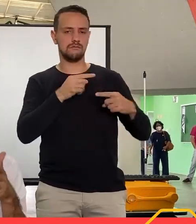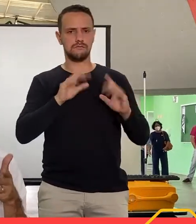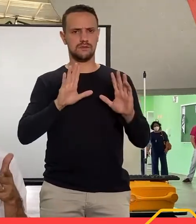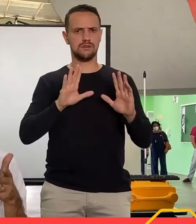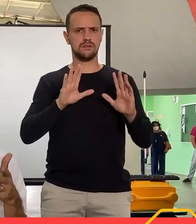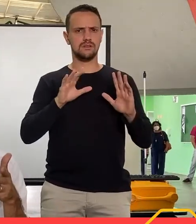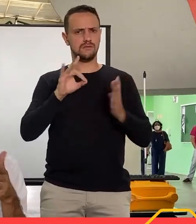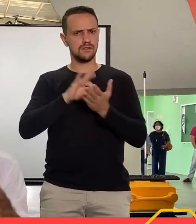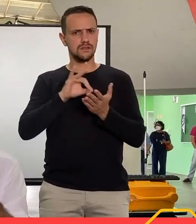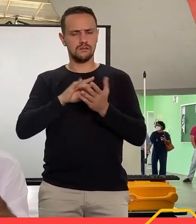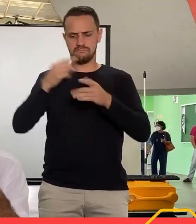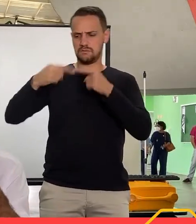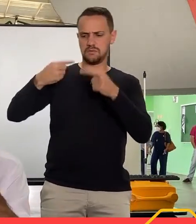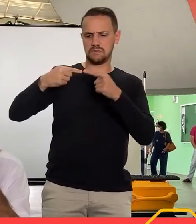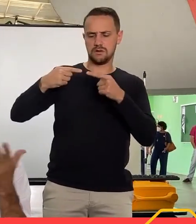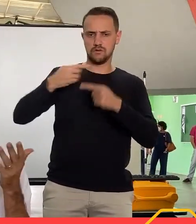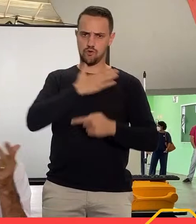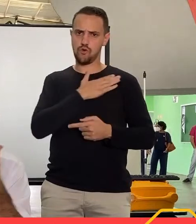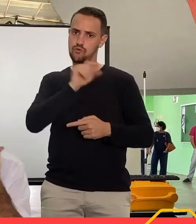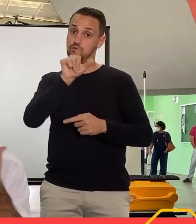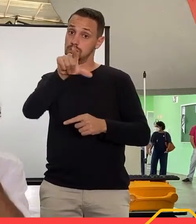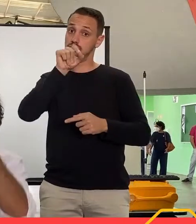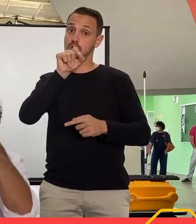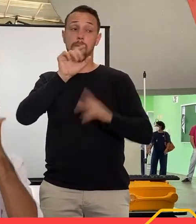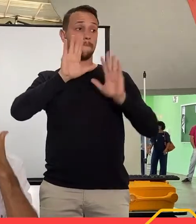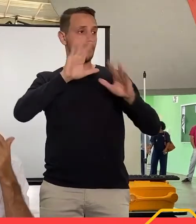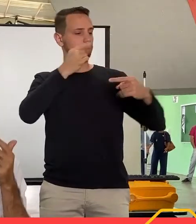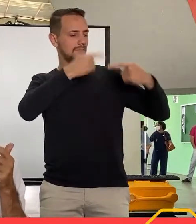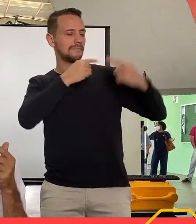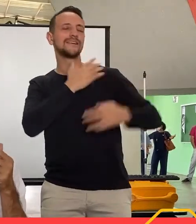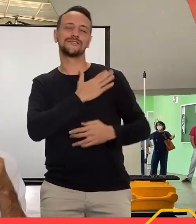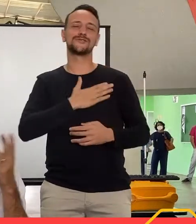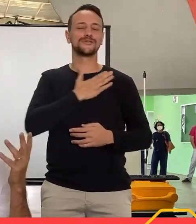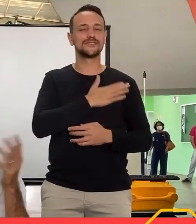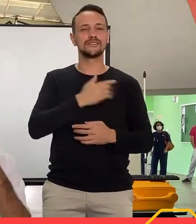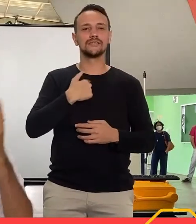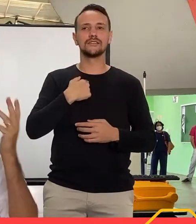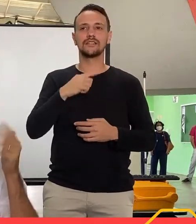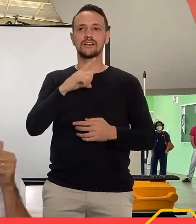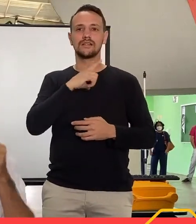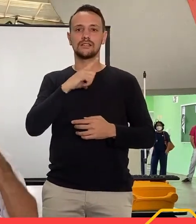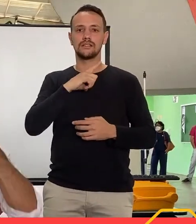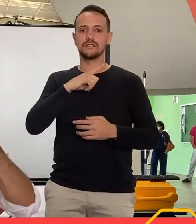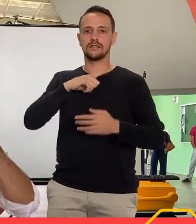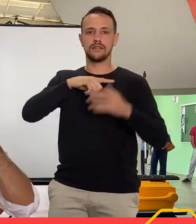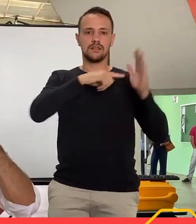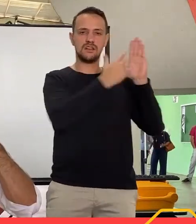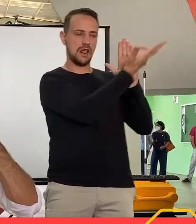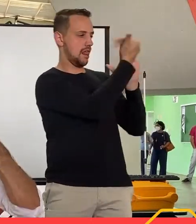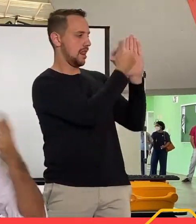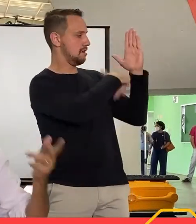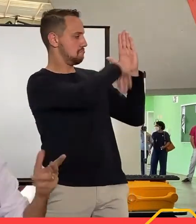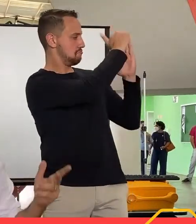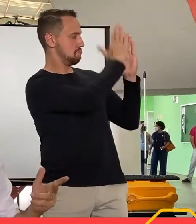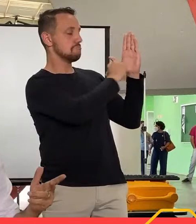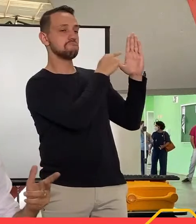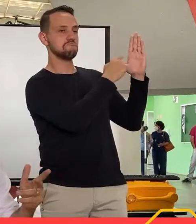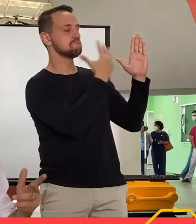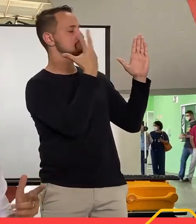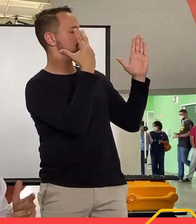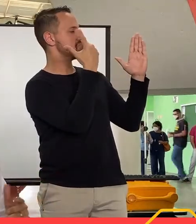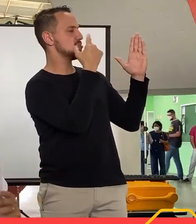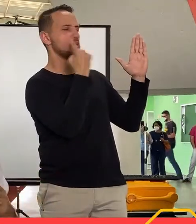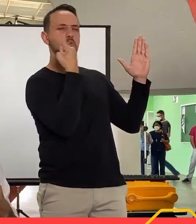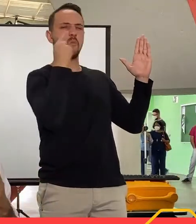do que você quiser, mas gosto se discute. Por isso que tem um quadro que vale, um quadro do Van Gogh que vale 100 milhões de dólares e outro que não